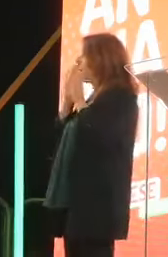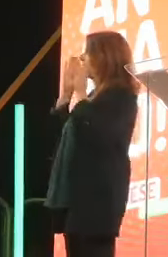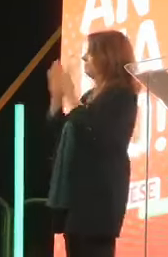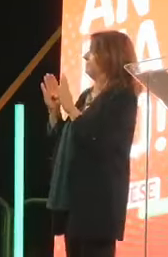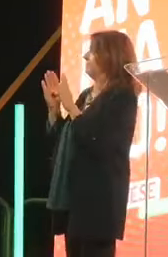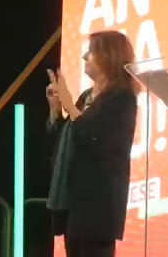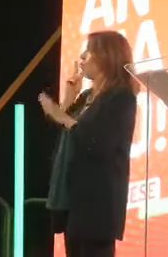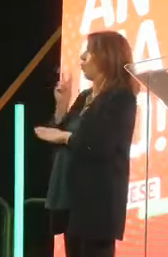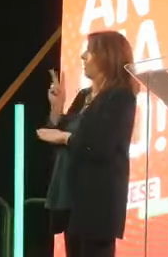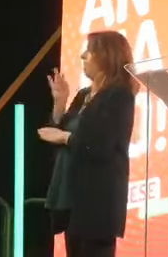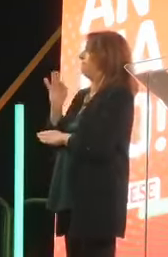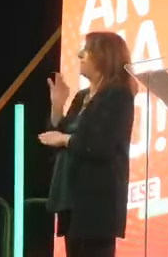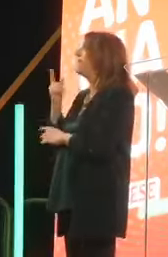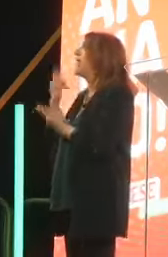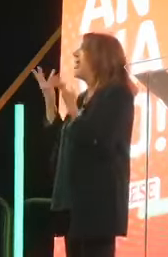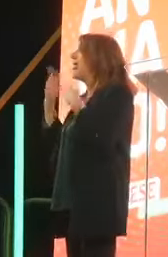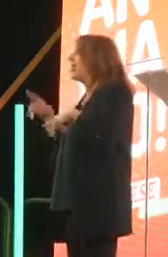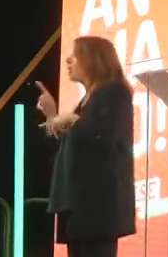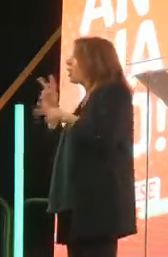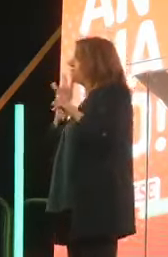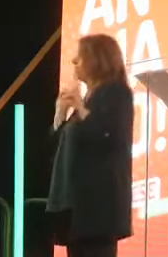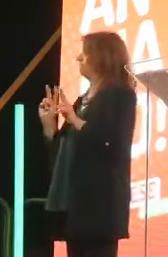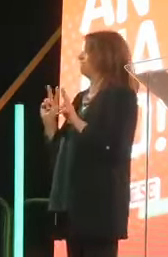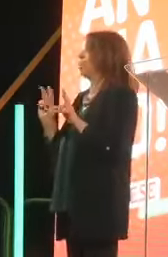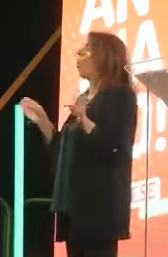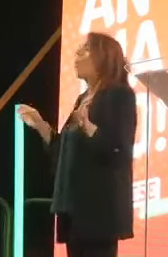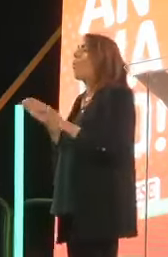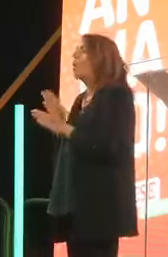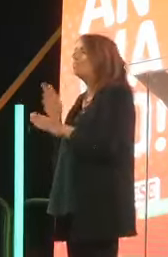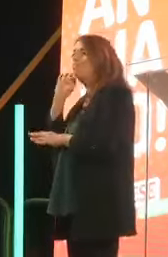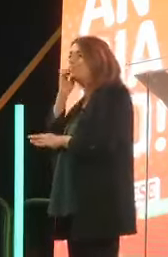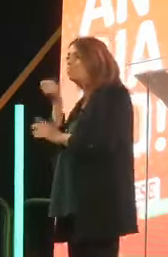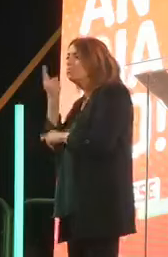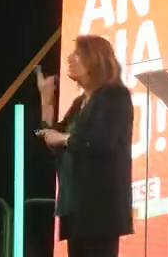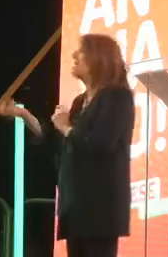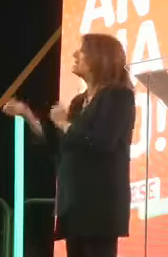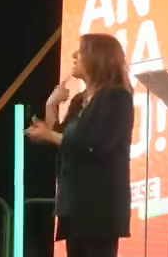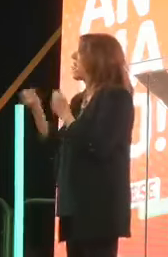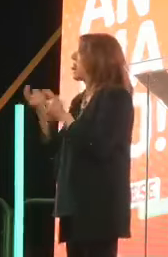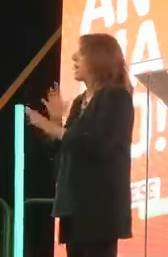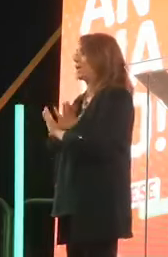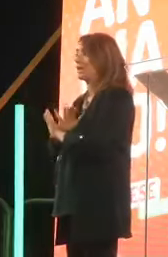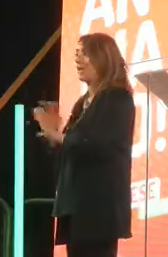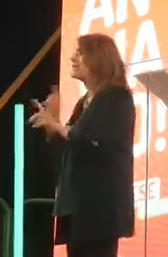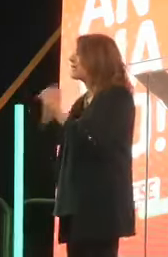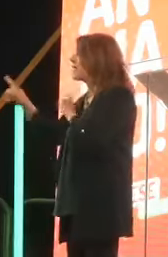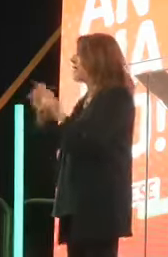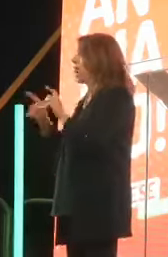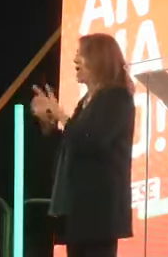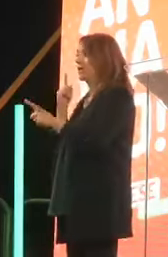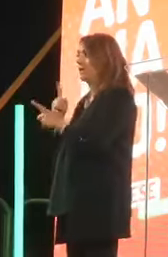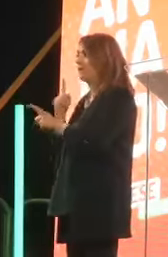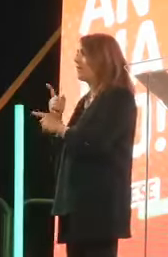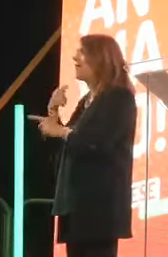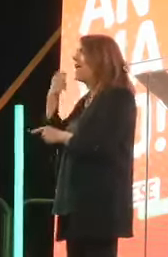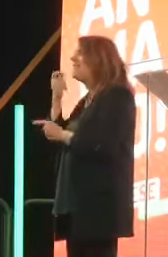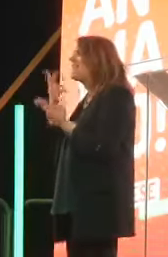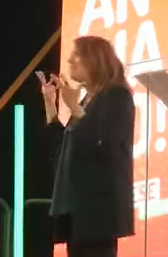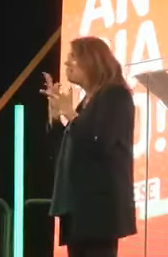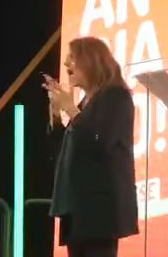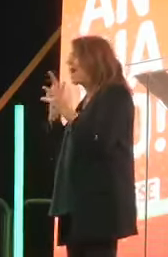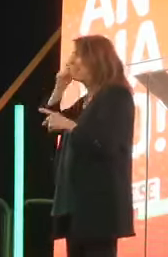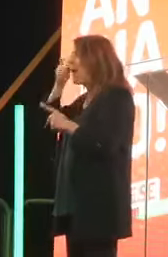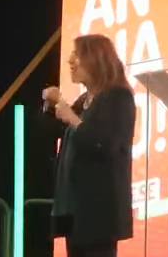ogni irregolarità, di segnalare ogni stranezza, di aiutarci, insomma, a tenere lontani gli interessi sbagliati